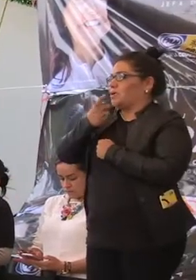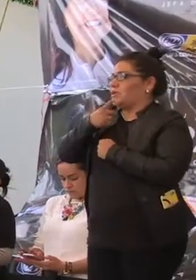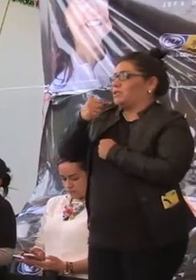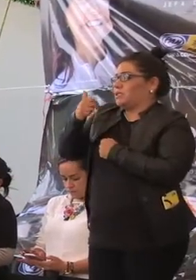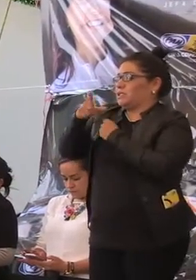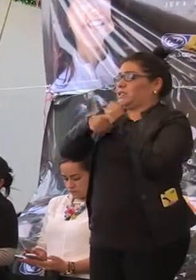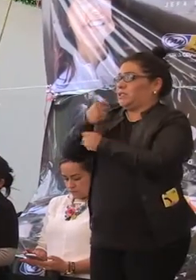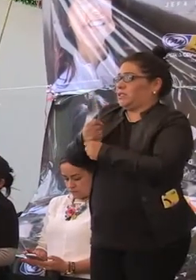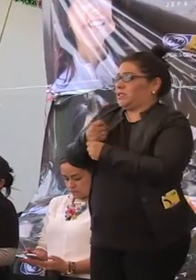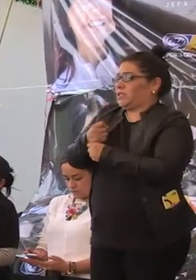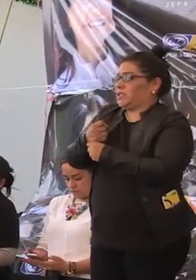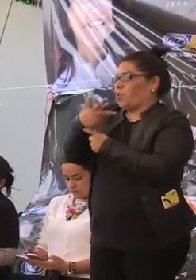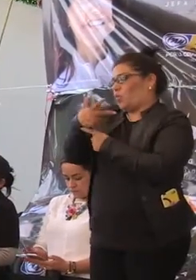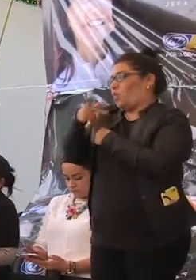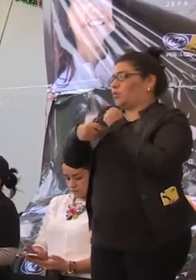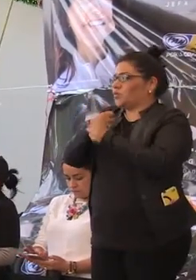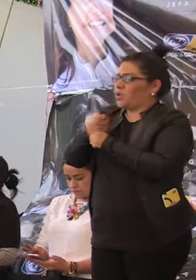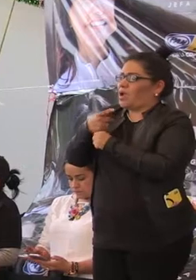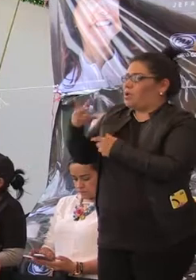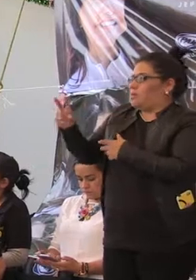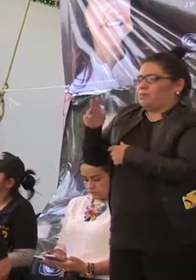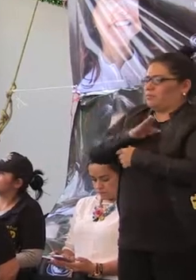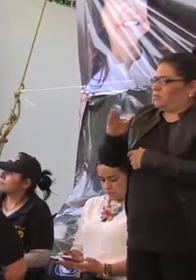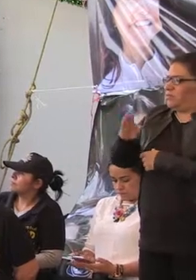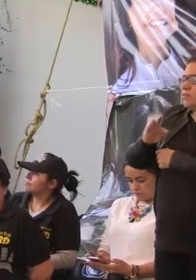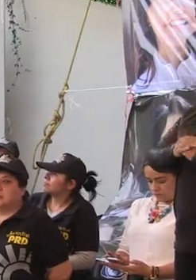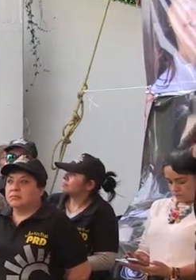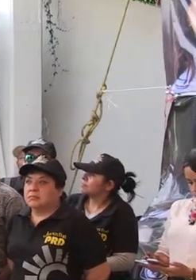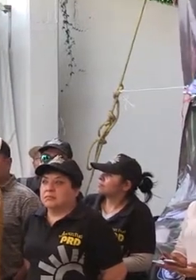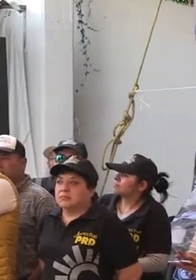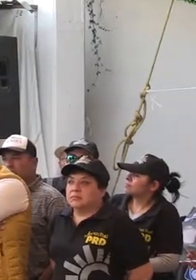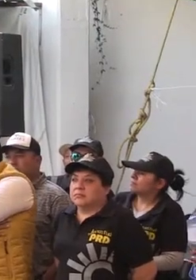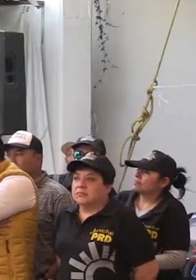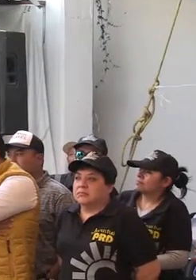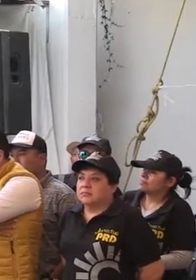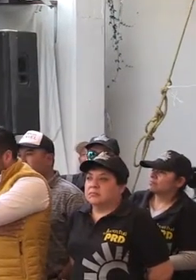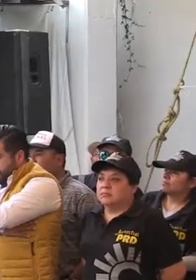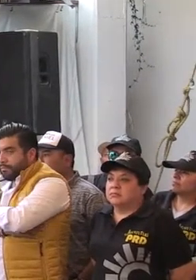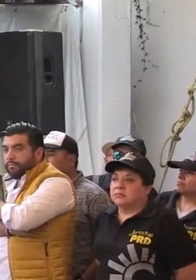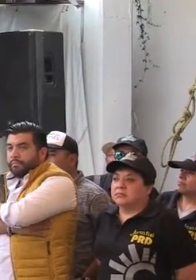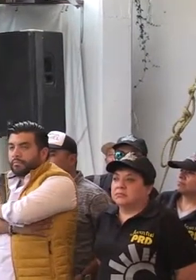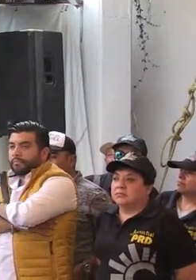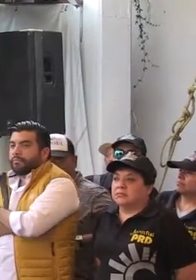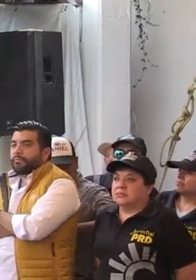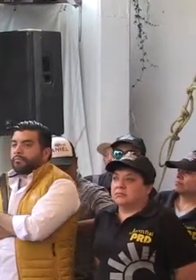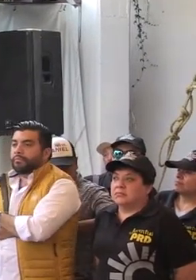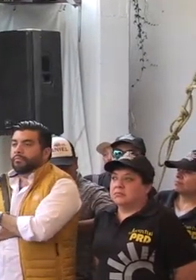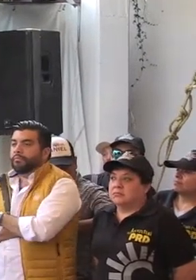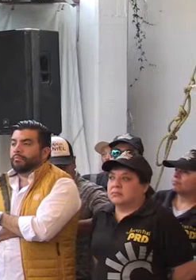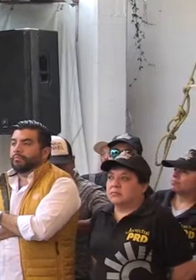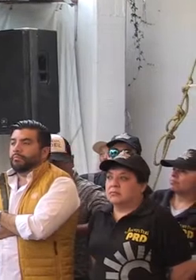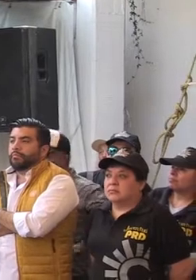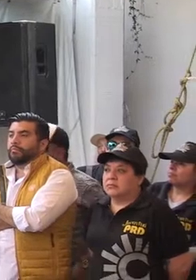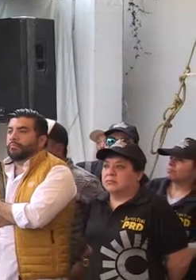de 6 años, de 8 años, eso no es posible. Tenemos que aprender a darles de comer a nuestros hijos. Por